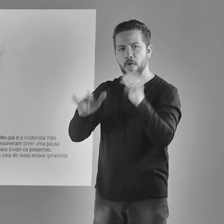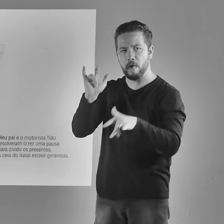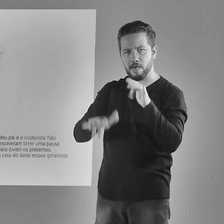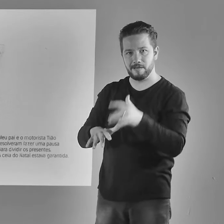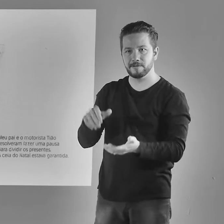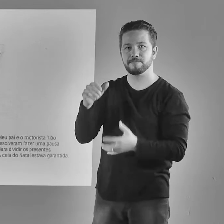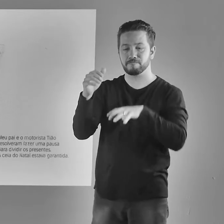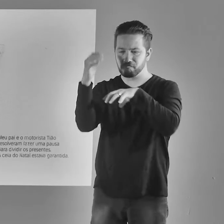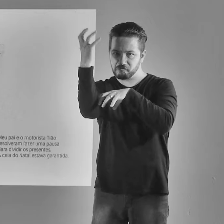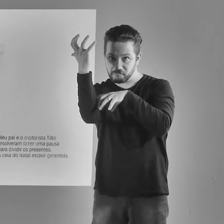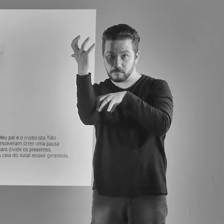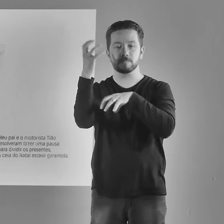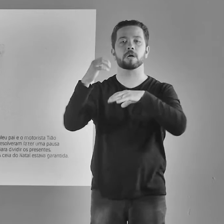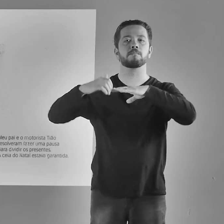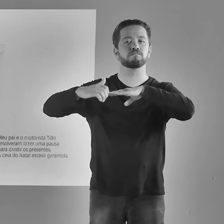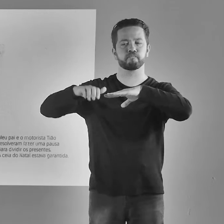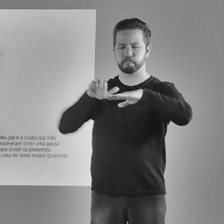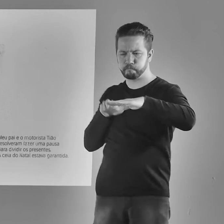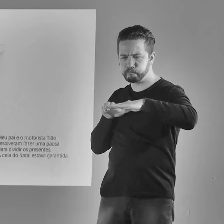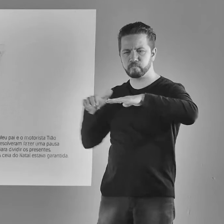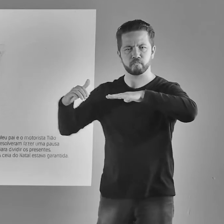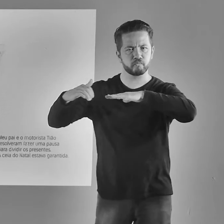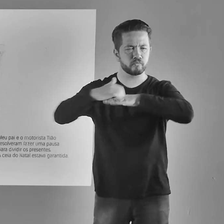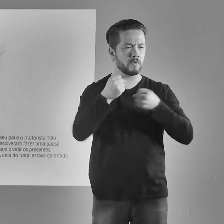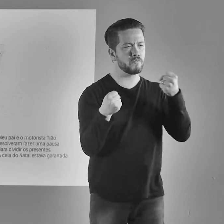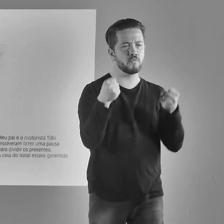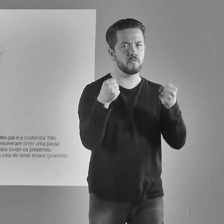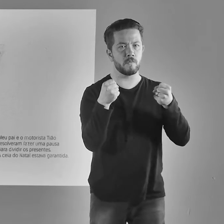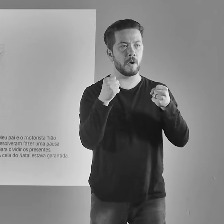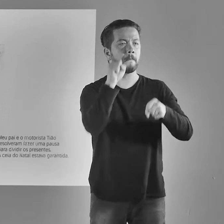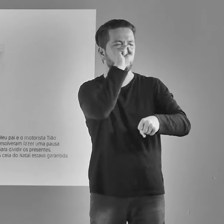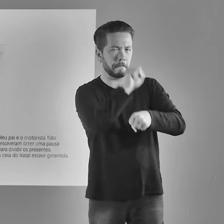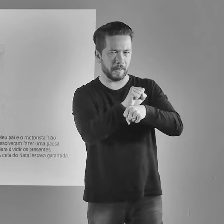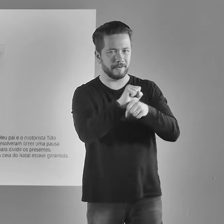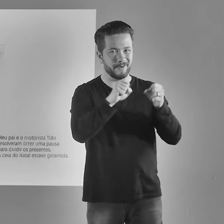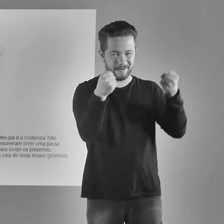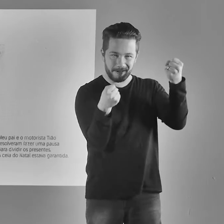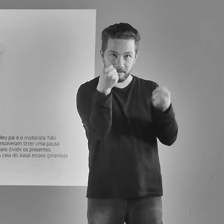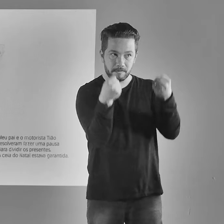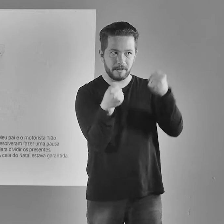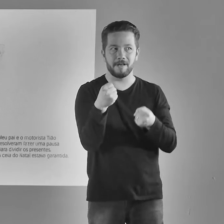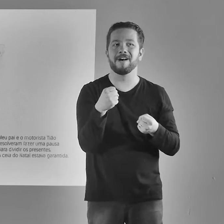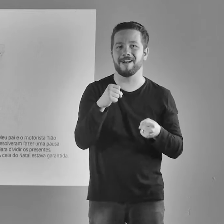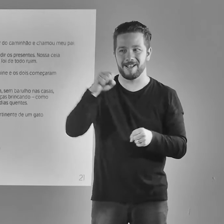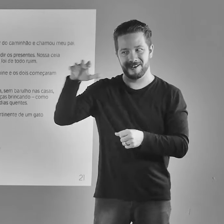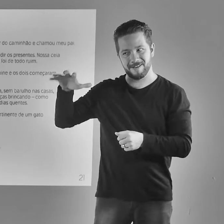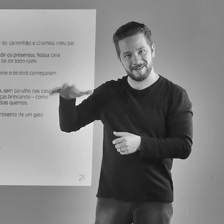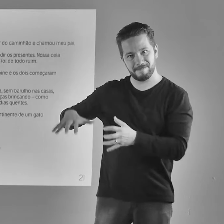Tião resolveram fazer uma pausa para dividir os presentes. A ceia de Natal estava